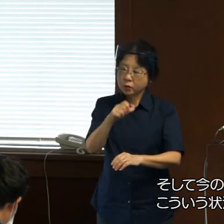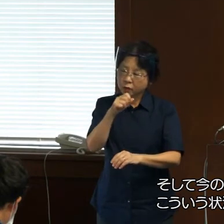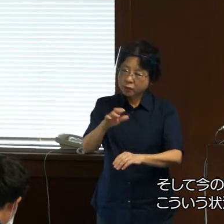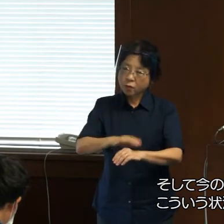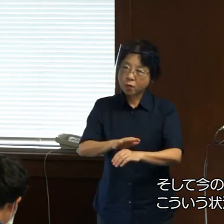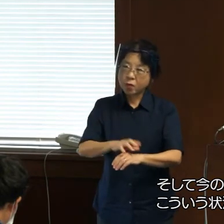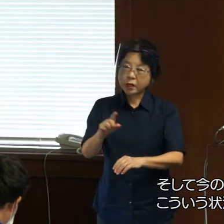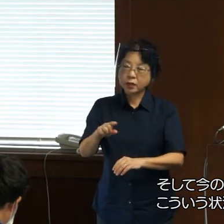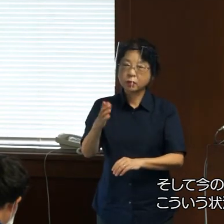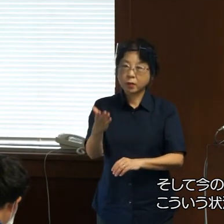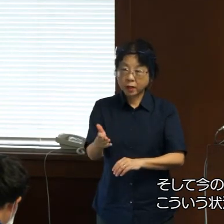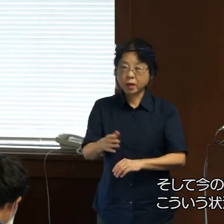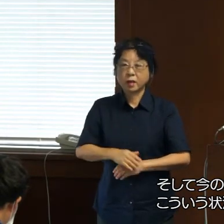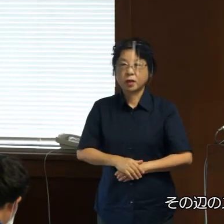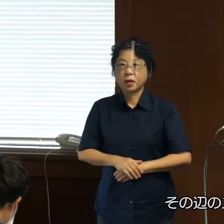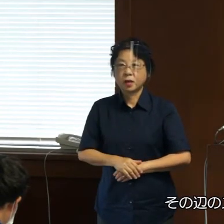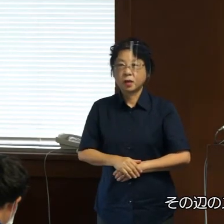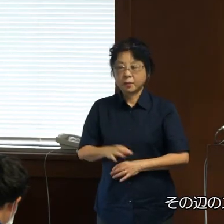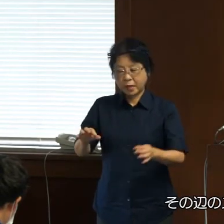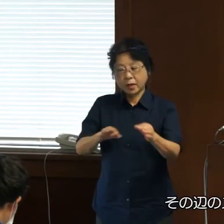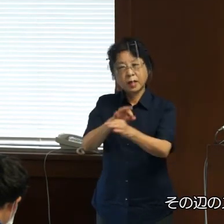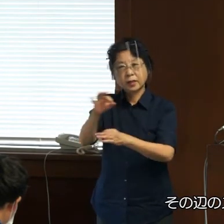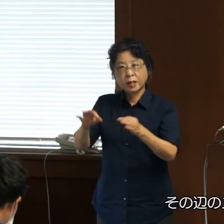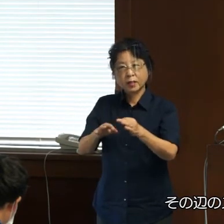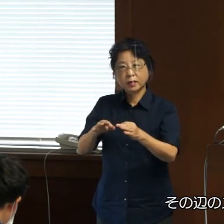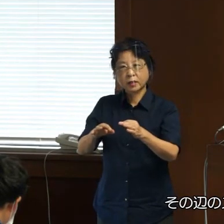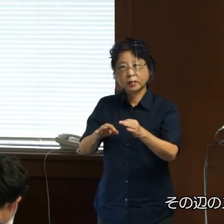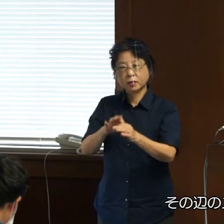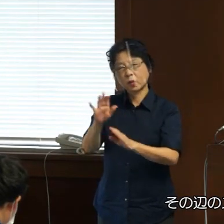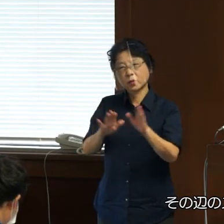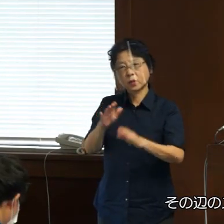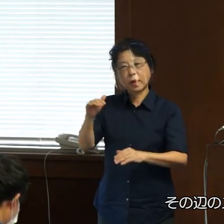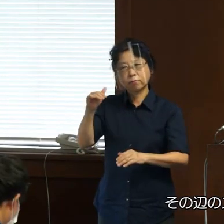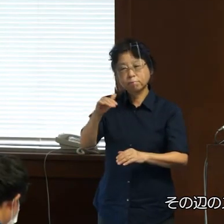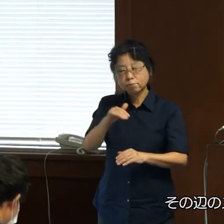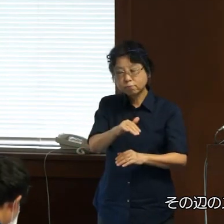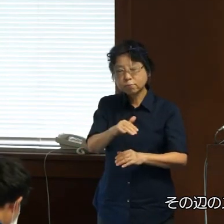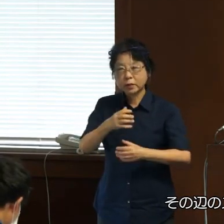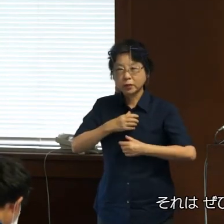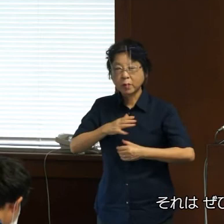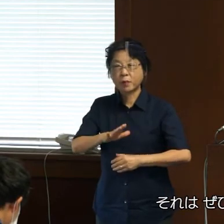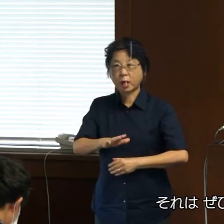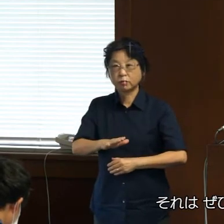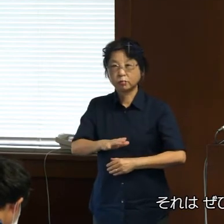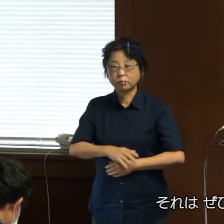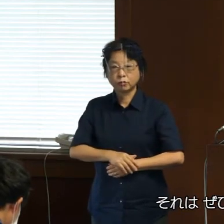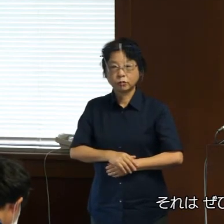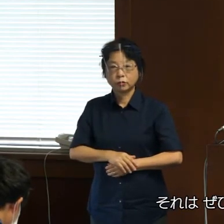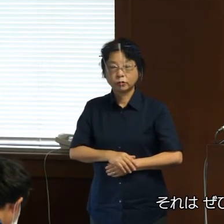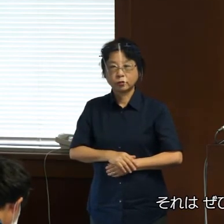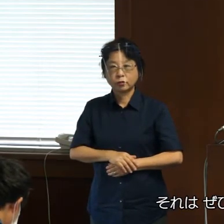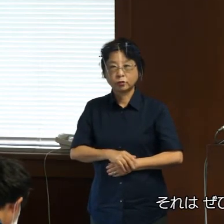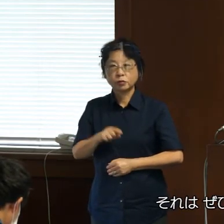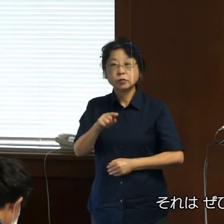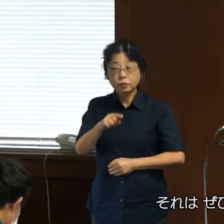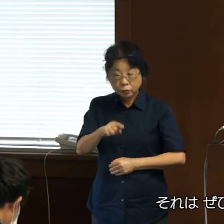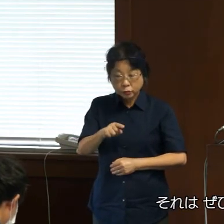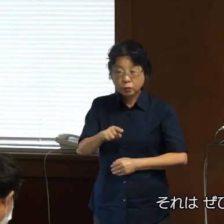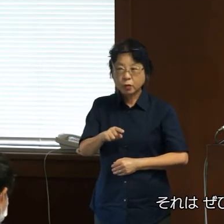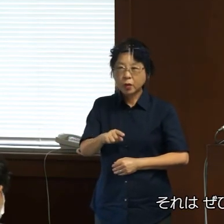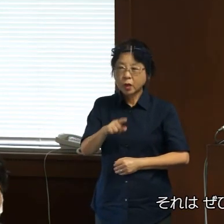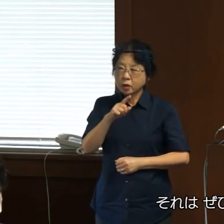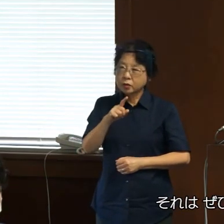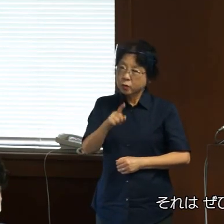勢がこういう状況の中で、その辺のこうスタンスというか、それはぜひこれ国の責務、